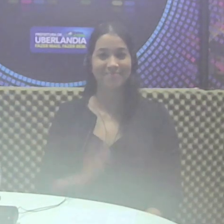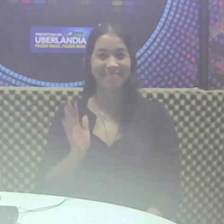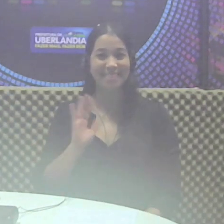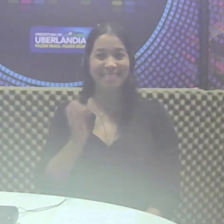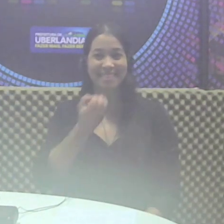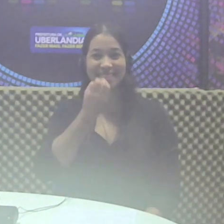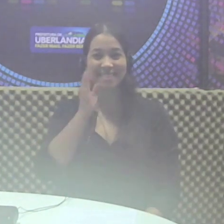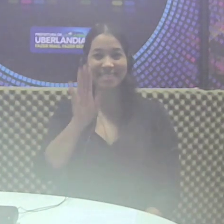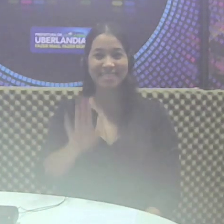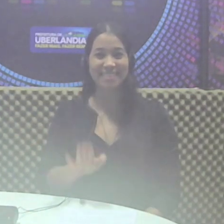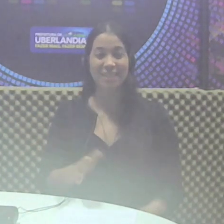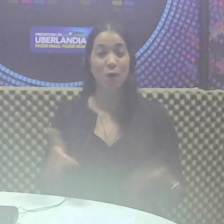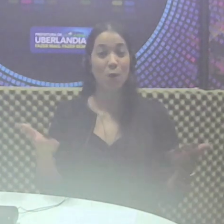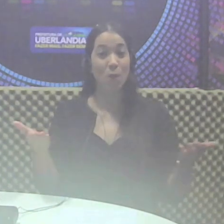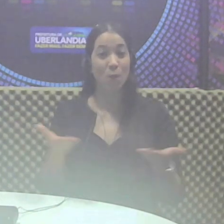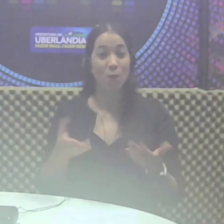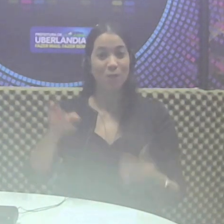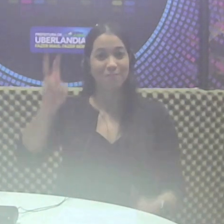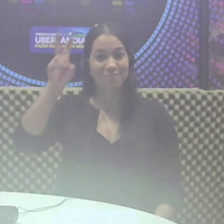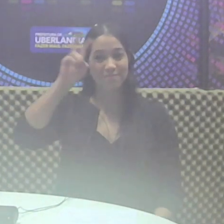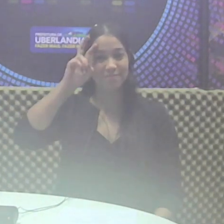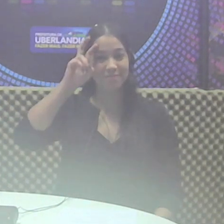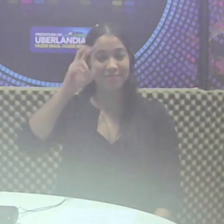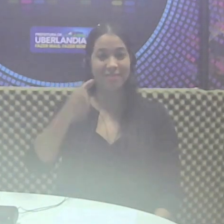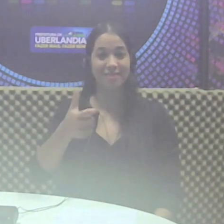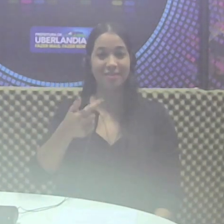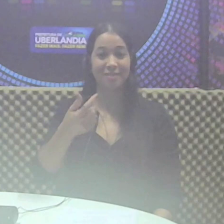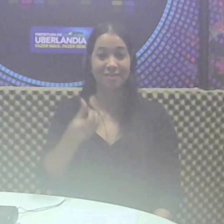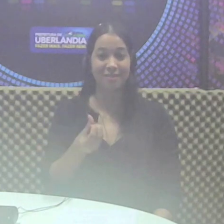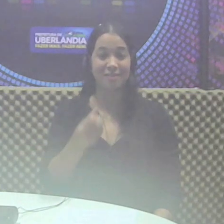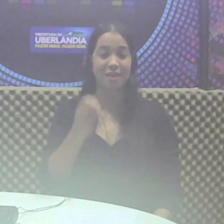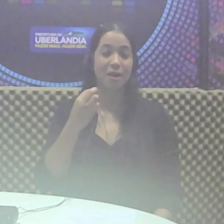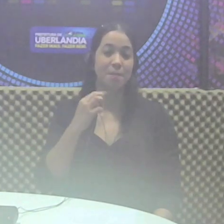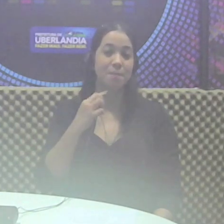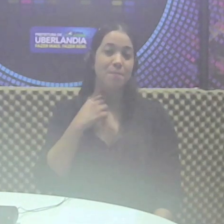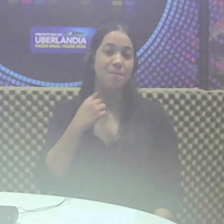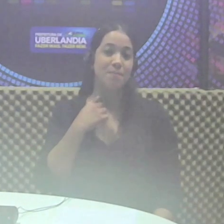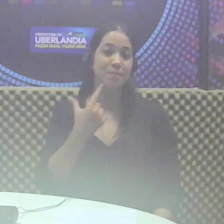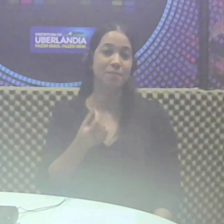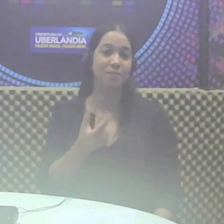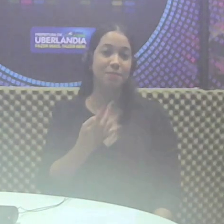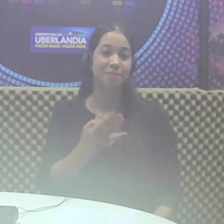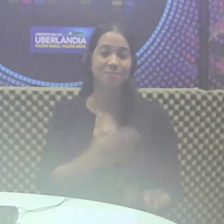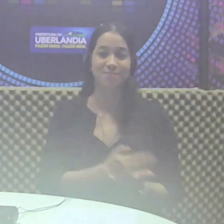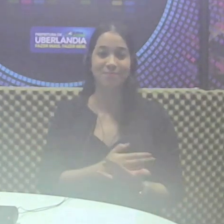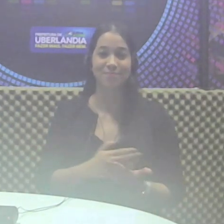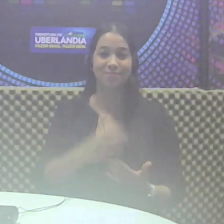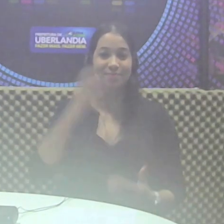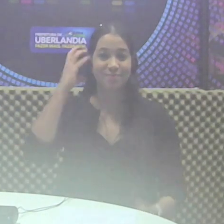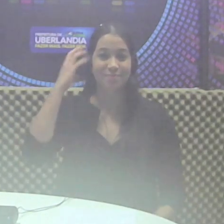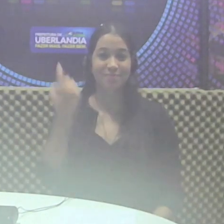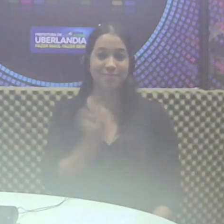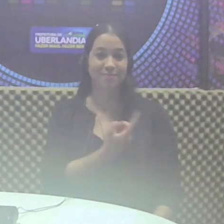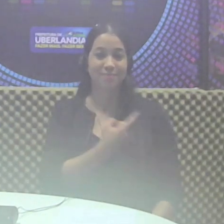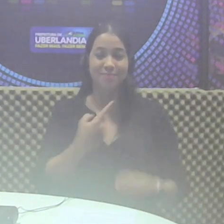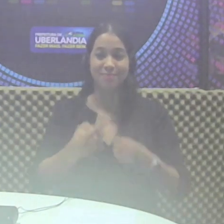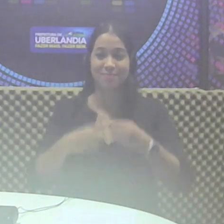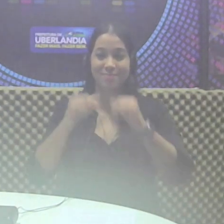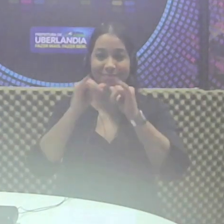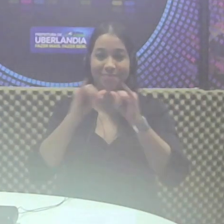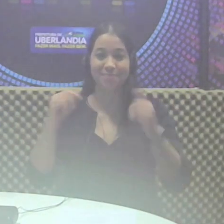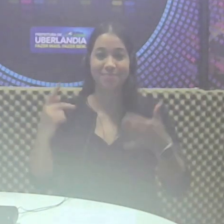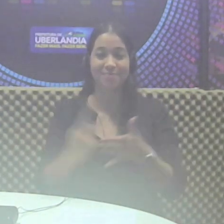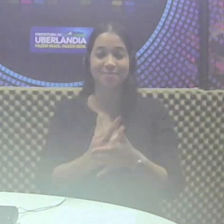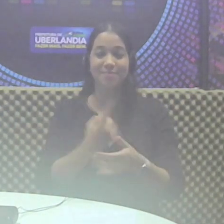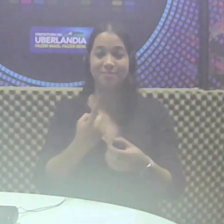Olá, boa tarde. Hoje é quinta-feira, dia 16 de maio de 2024. Está no ar a Rádio Nossa Cidade com um